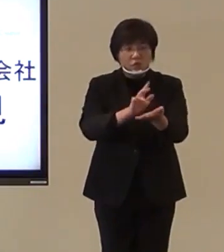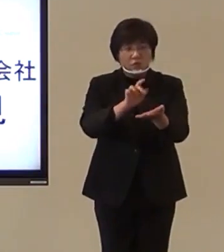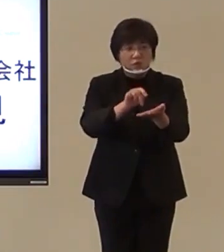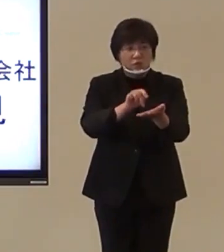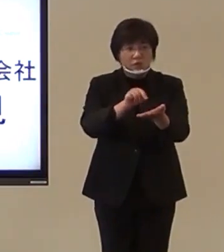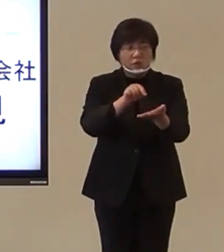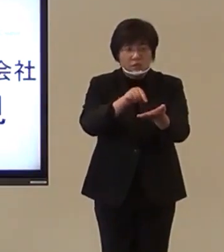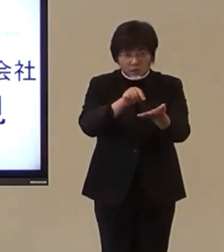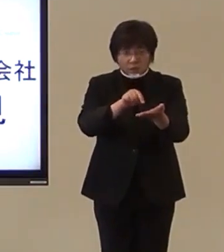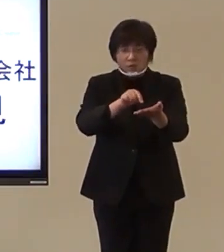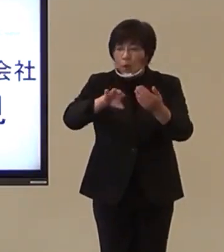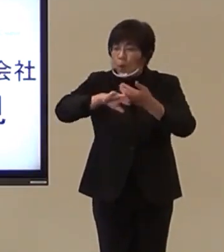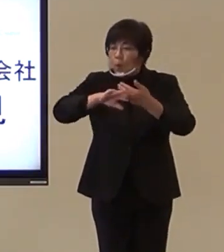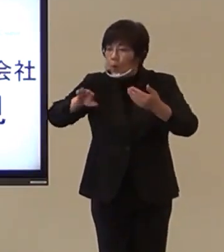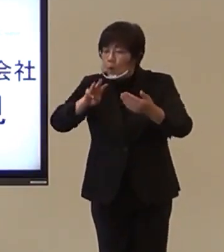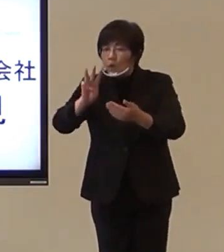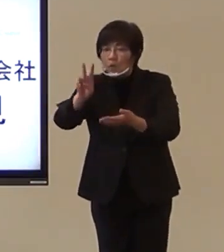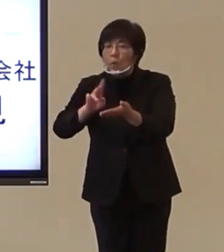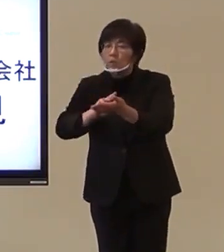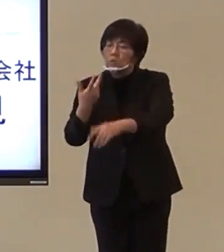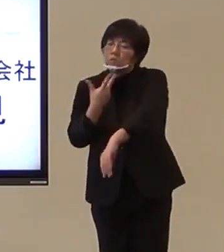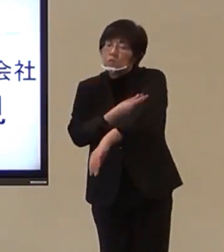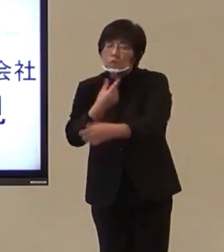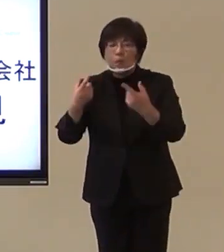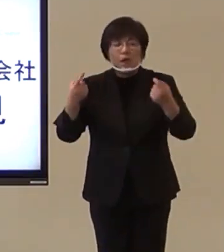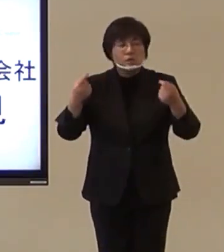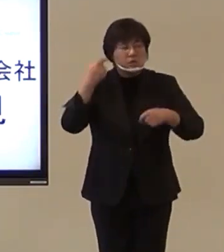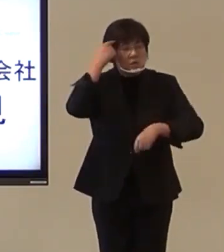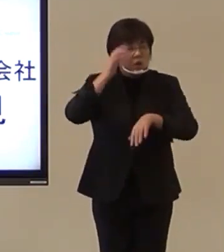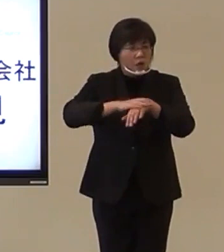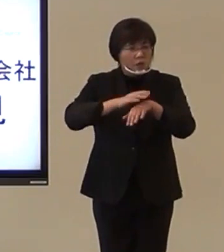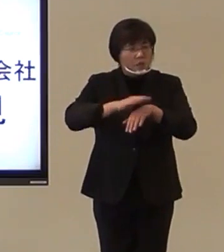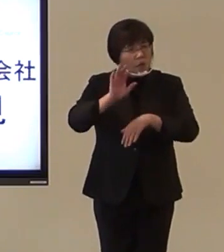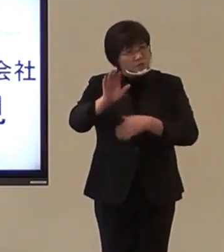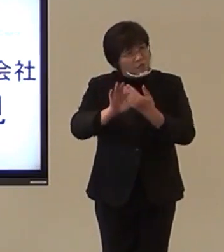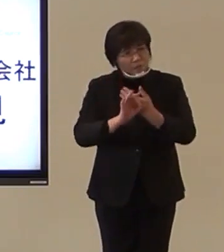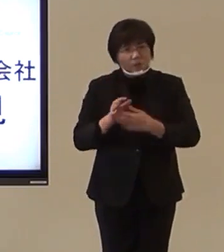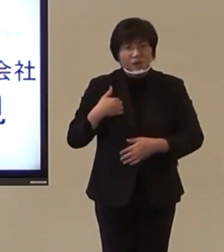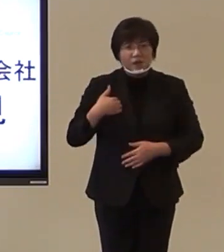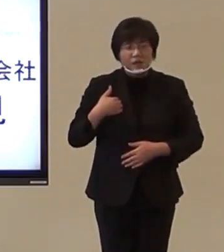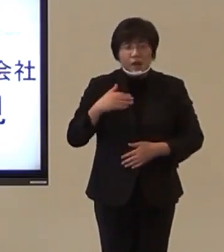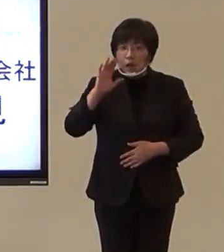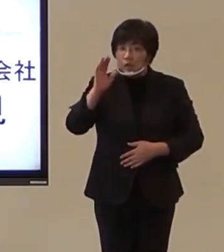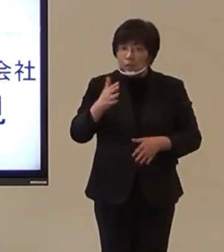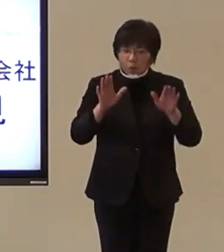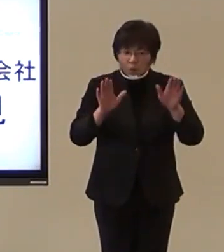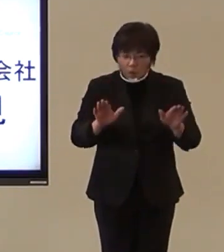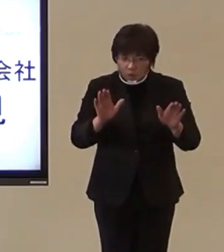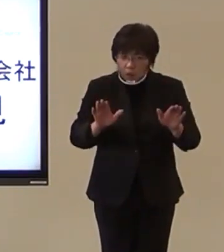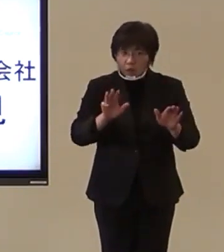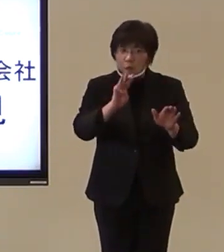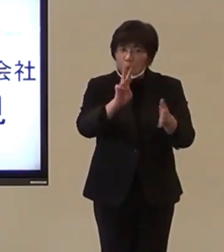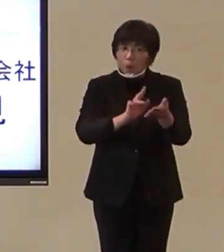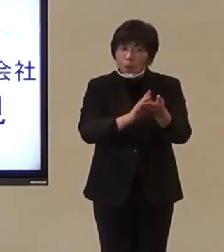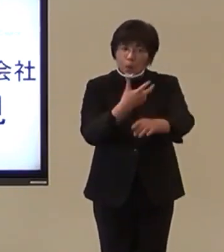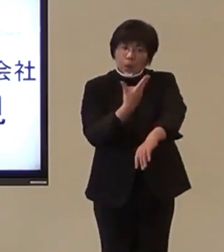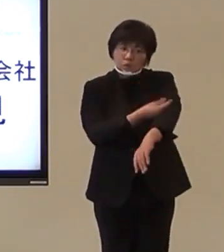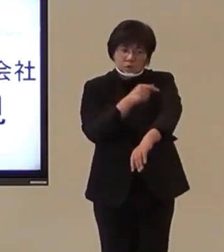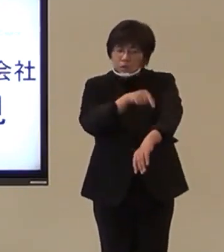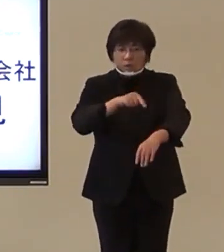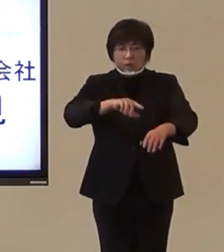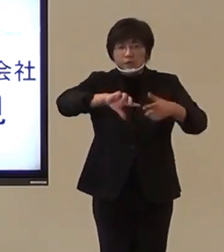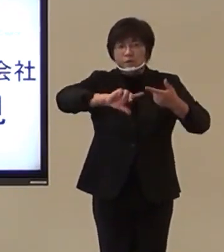形で思われているかもしれません。でもここは今度のワクチンは一般のワクチンとは違います